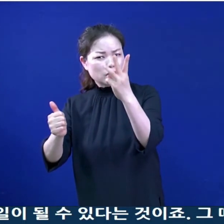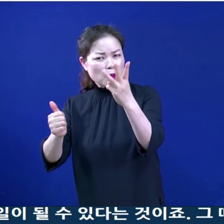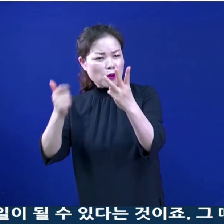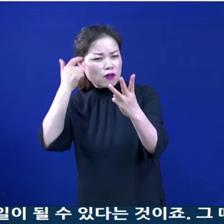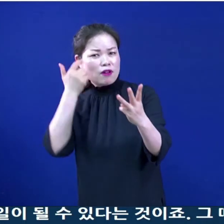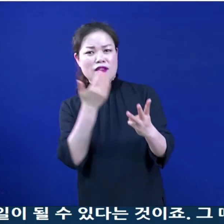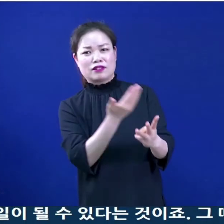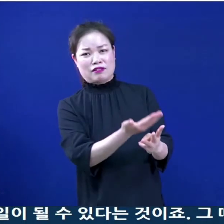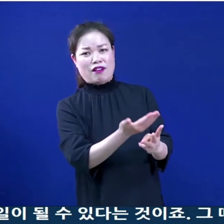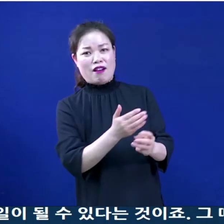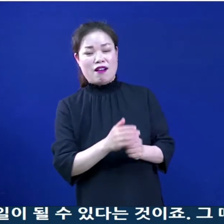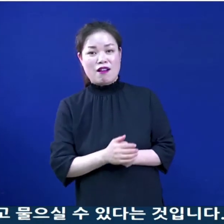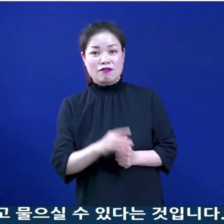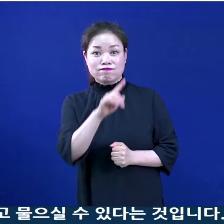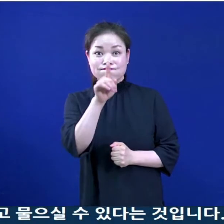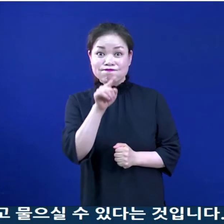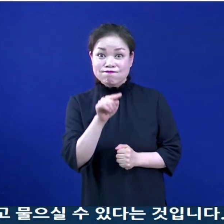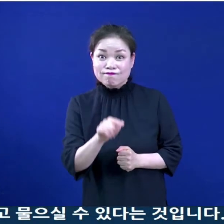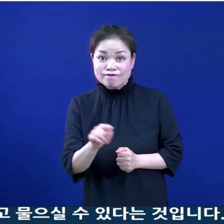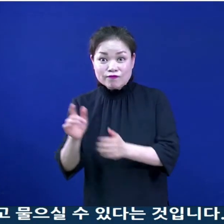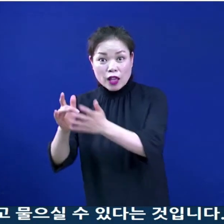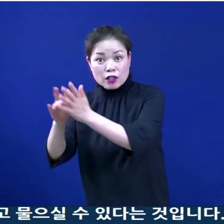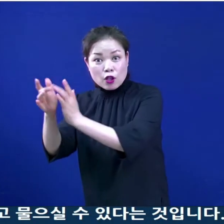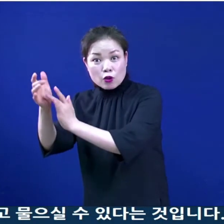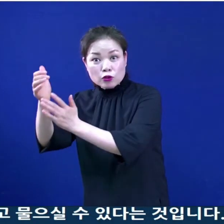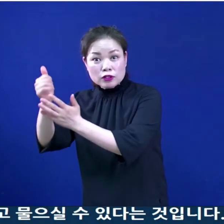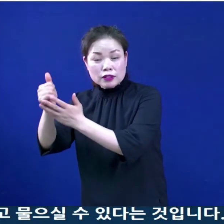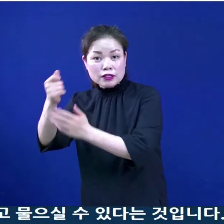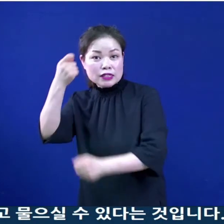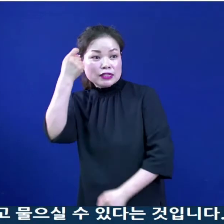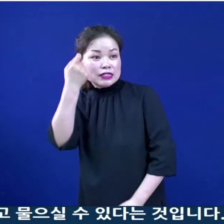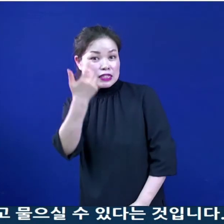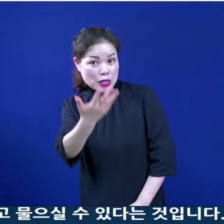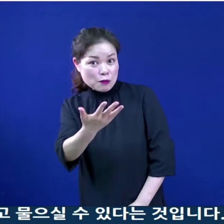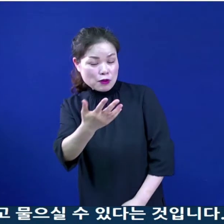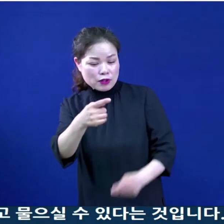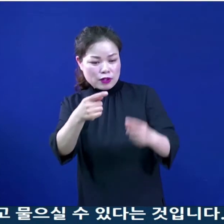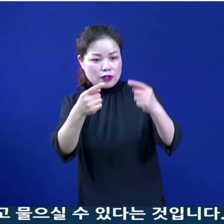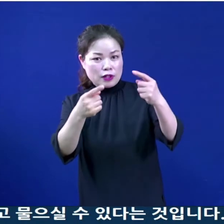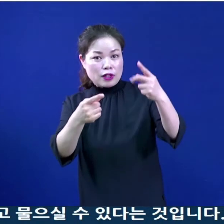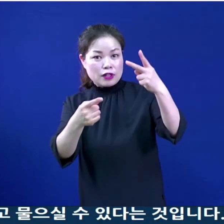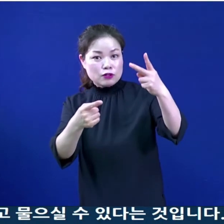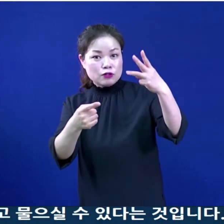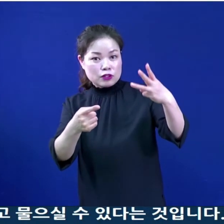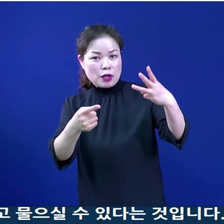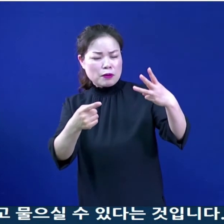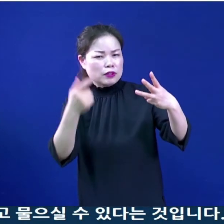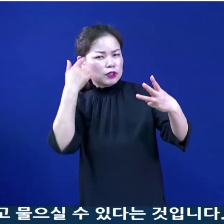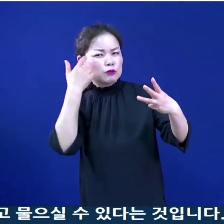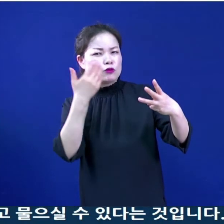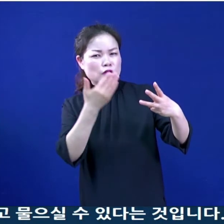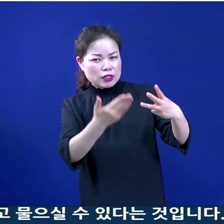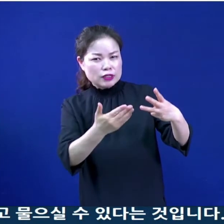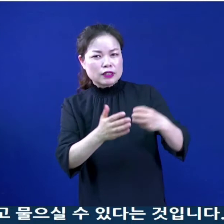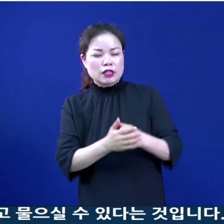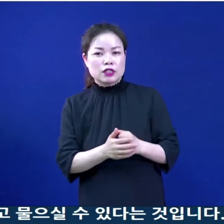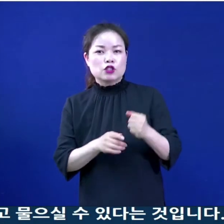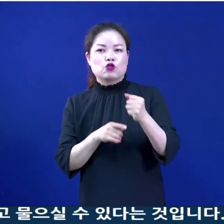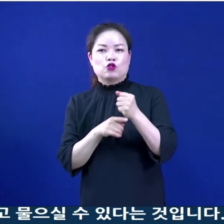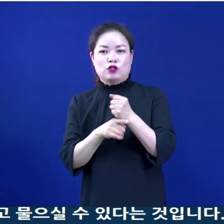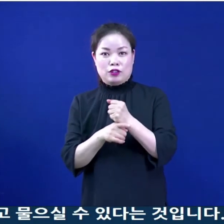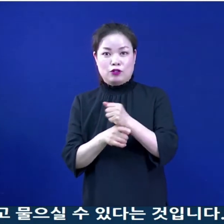하셨냐 하는 것이죠. 예수님께서 세 번 질문을 하신 그